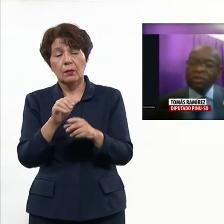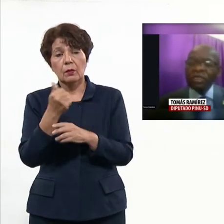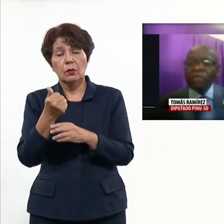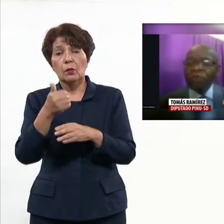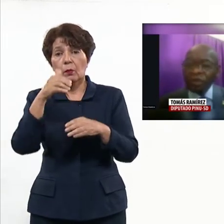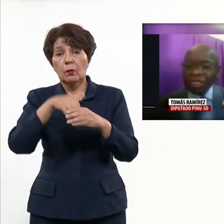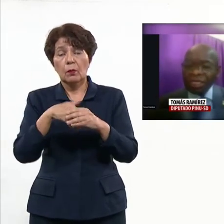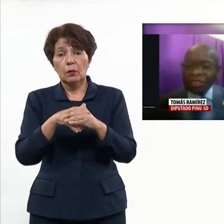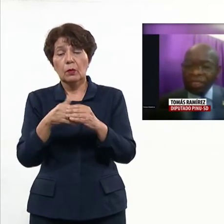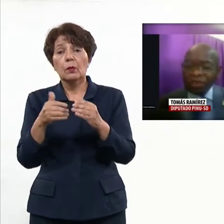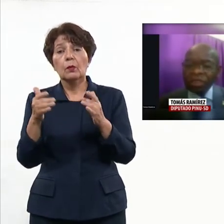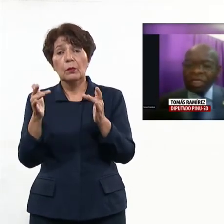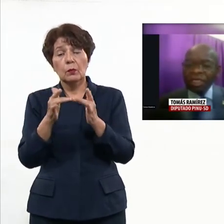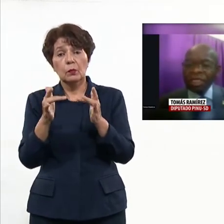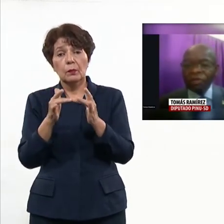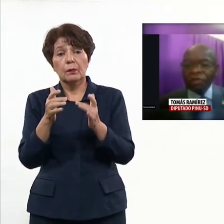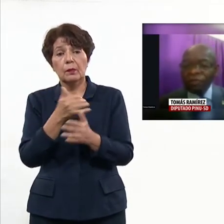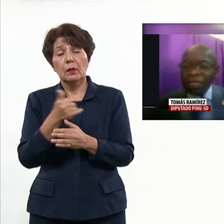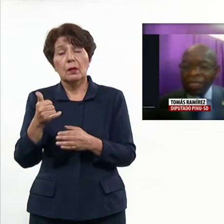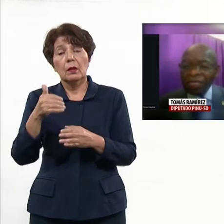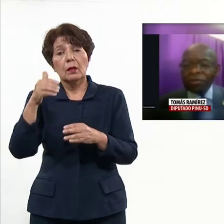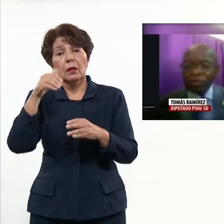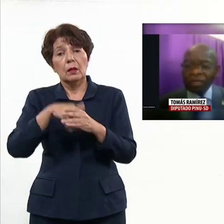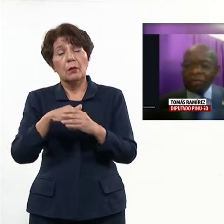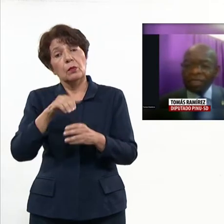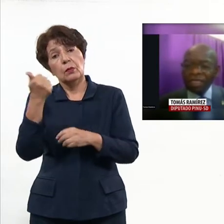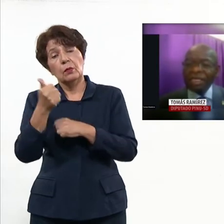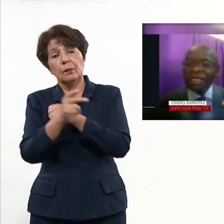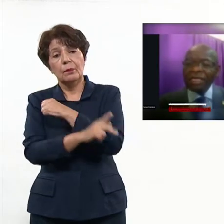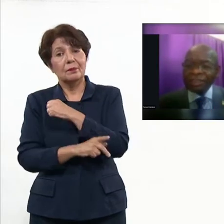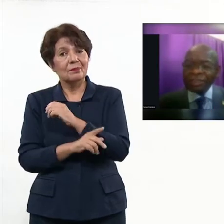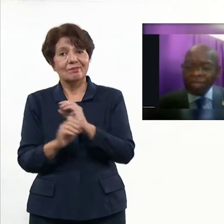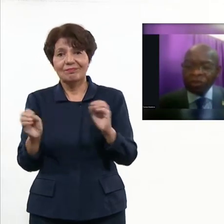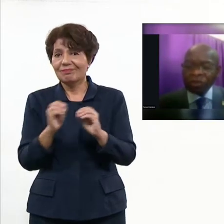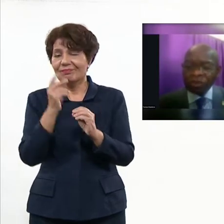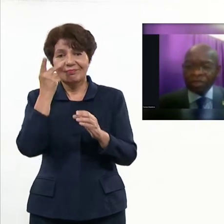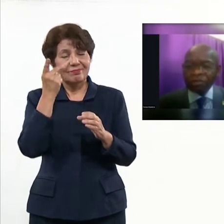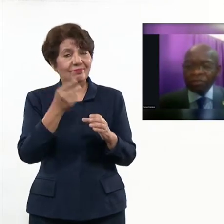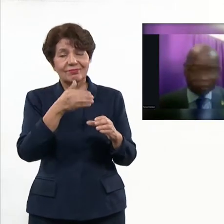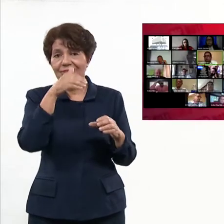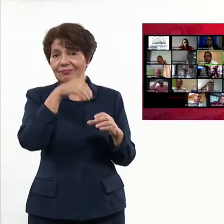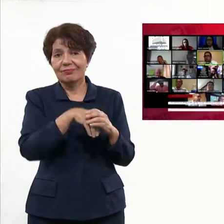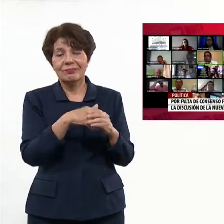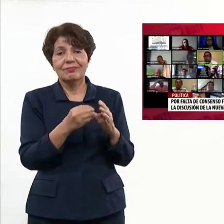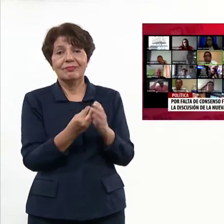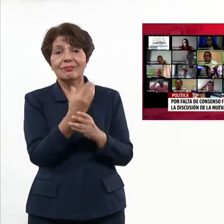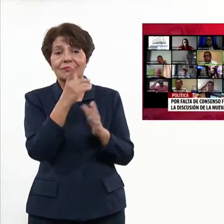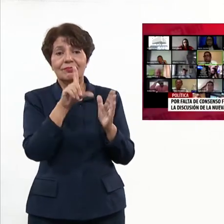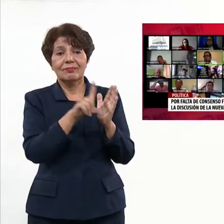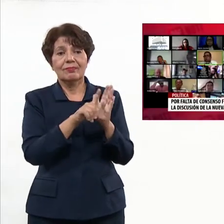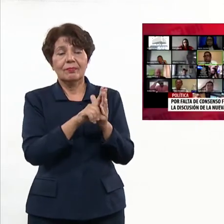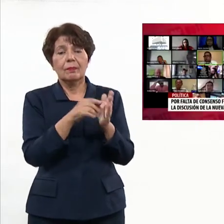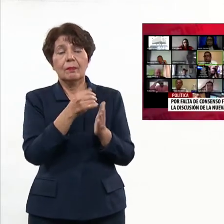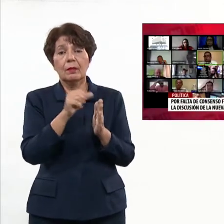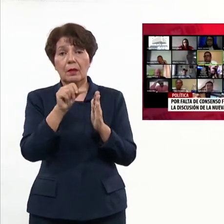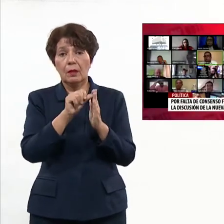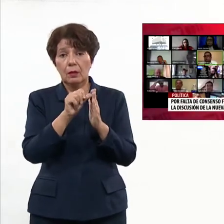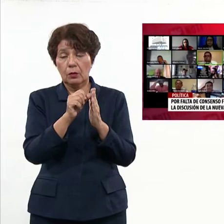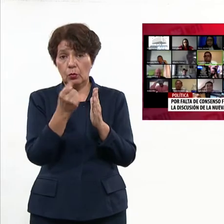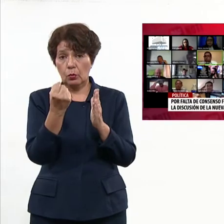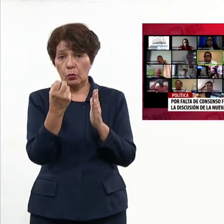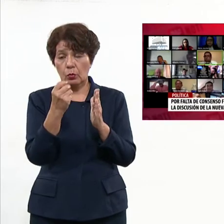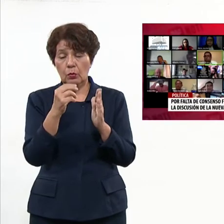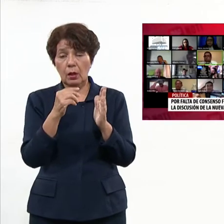electrónico el voto del exterior que no vienen contemplados en esta ley y que está en mi voto del artículo 12 el